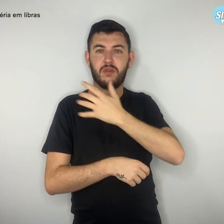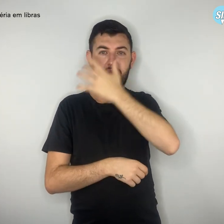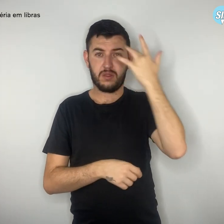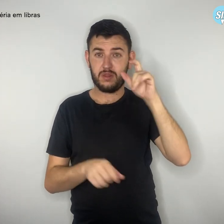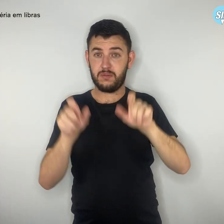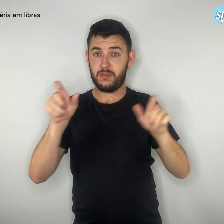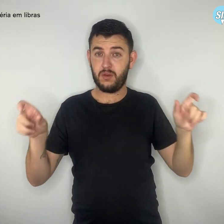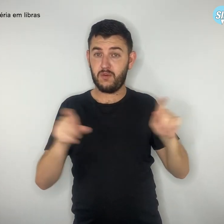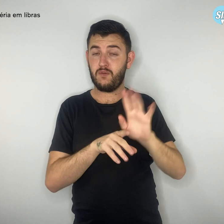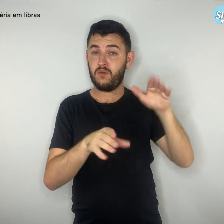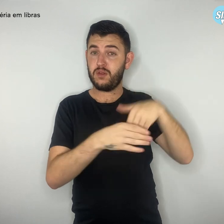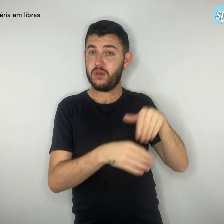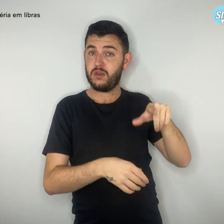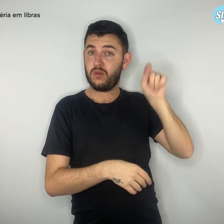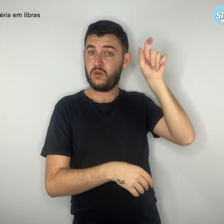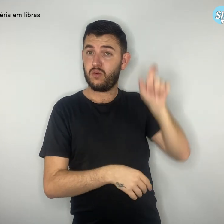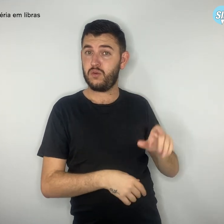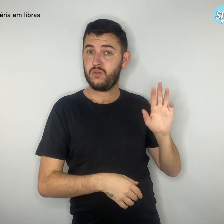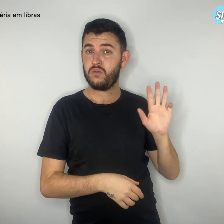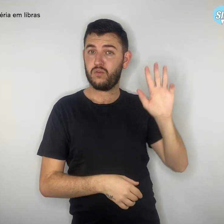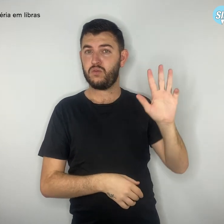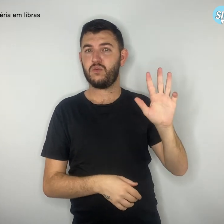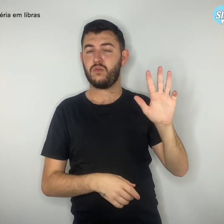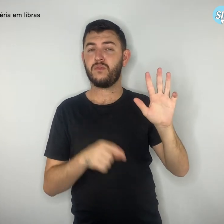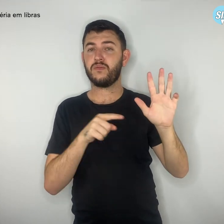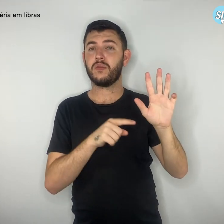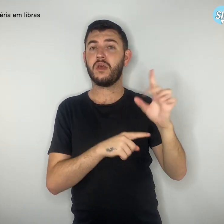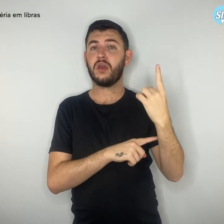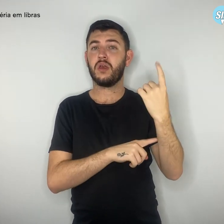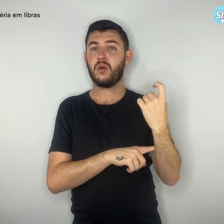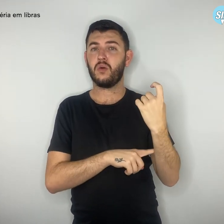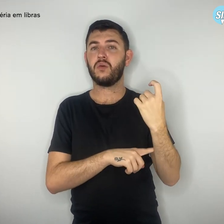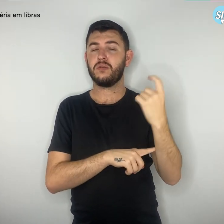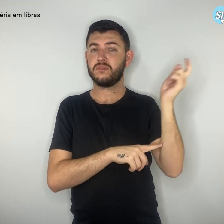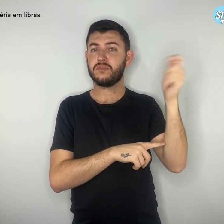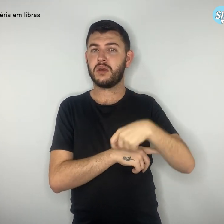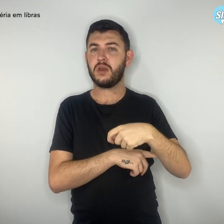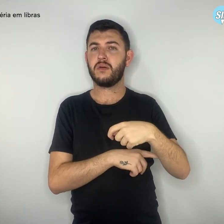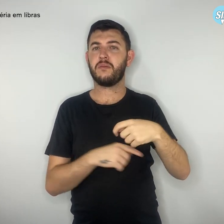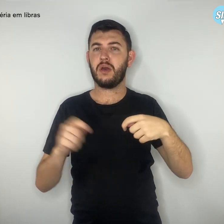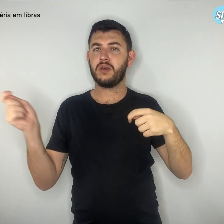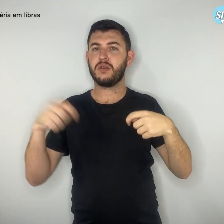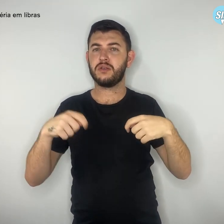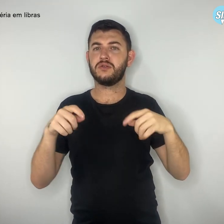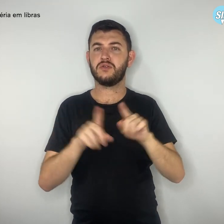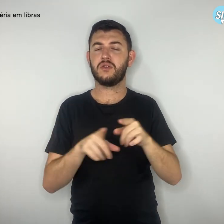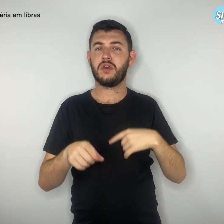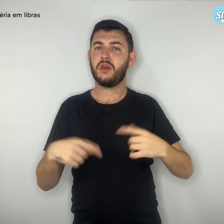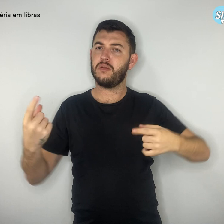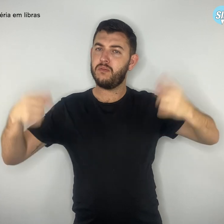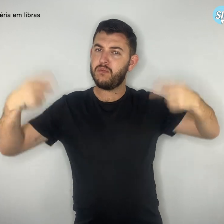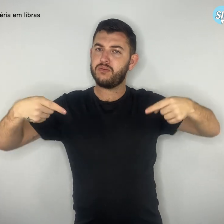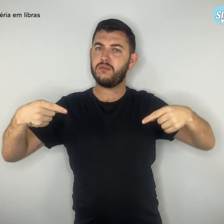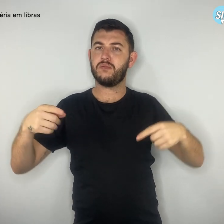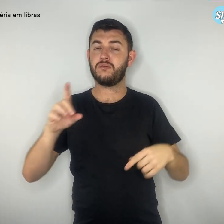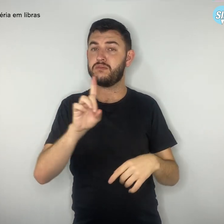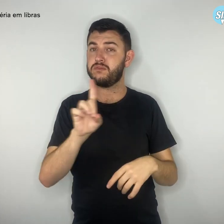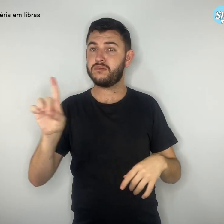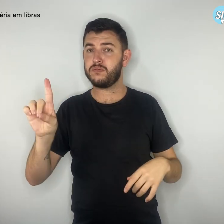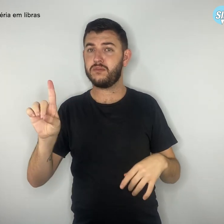eleitores elegeram Luiz Inácio Lula da Silva, o único capaz de ameaçar a hegemonia da